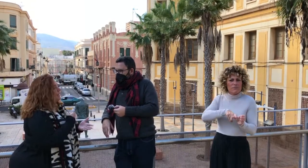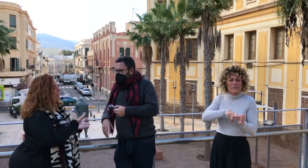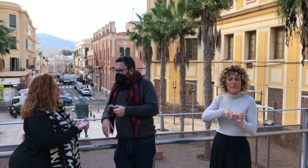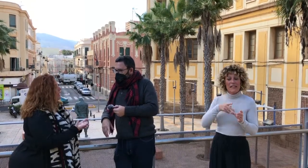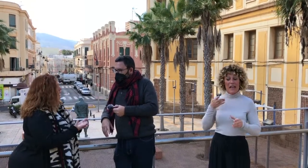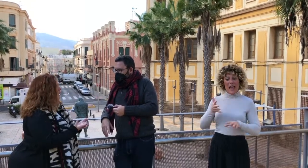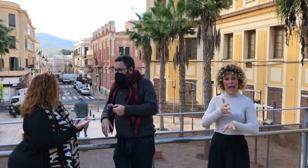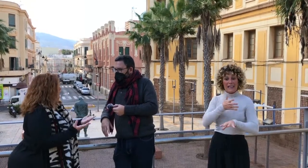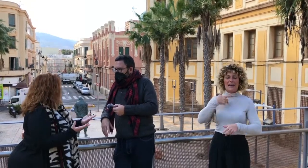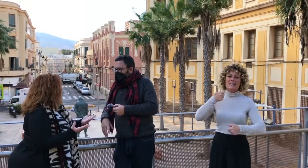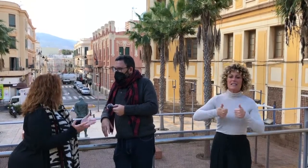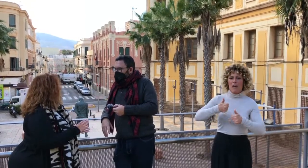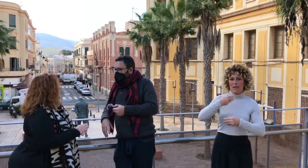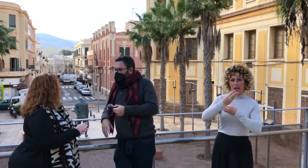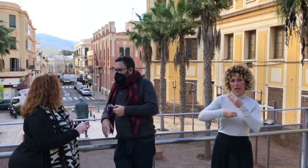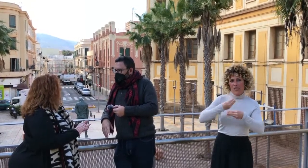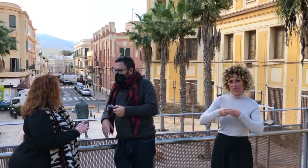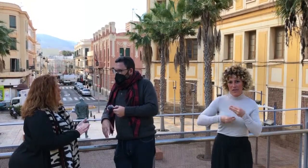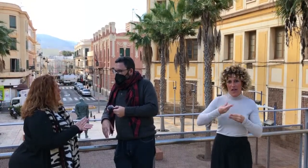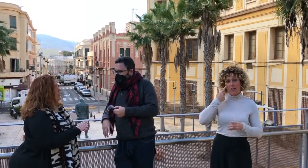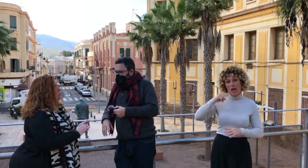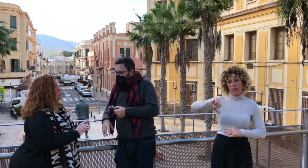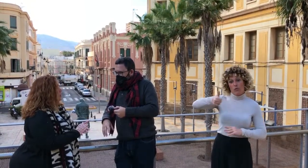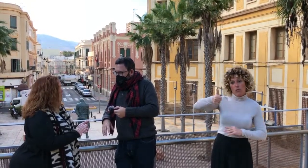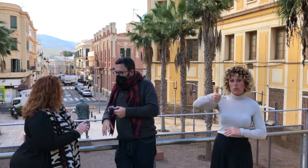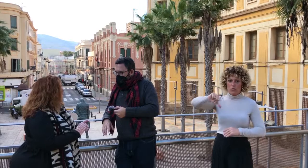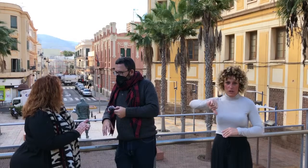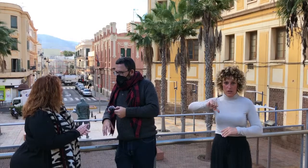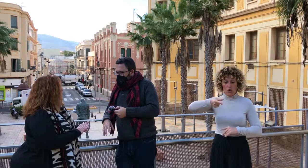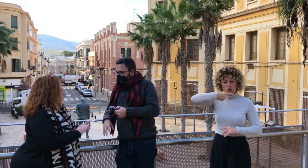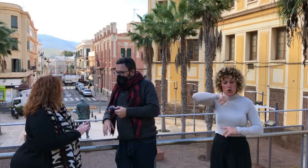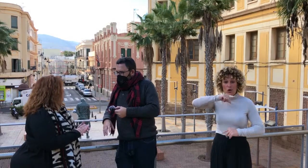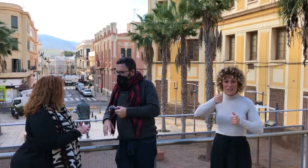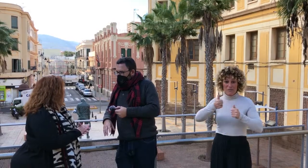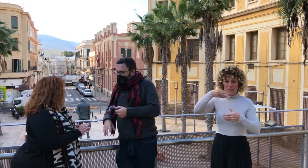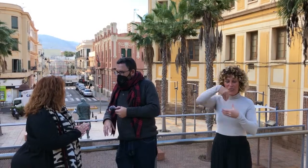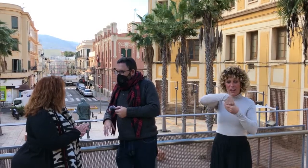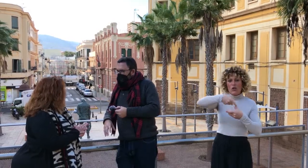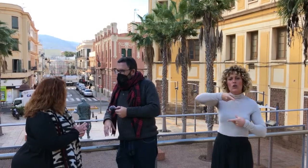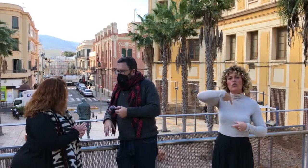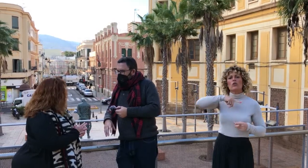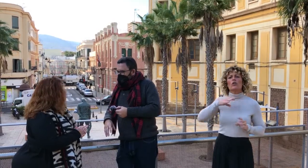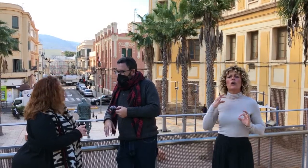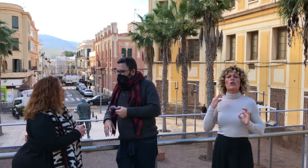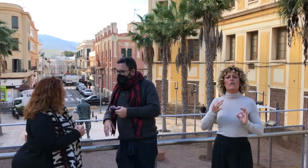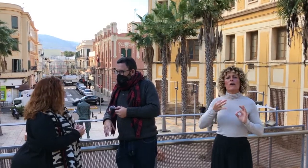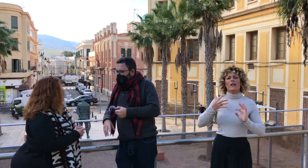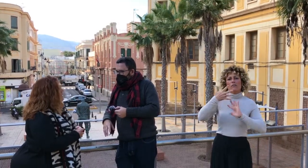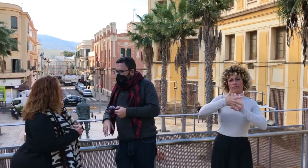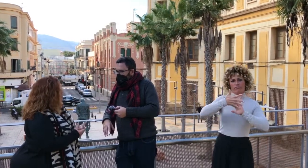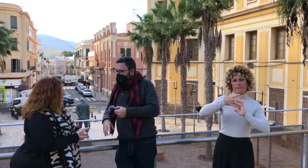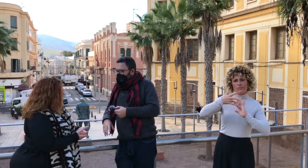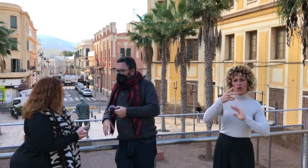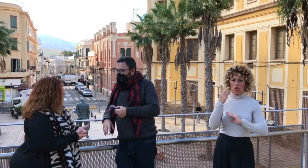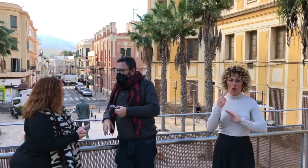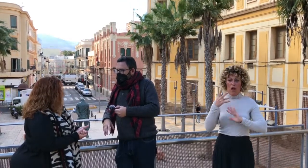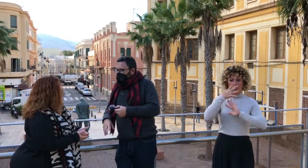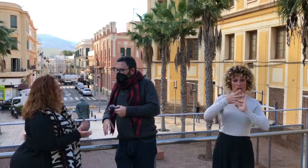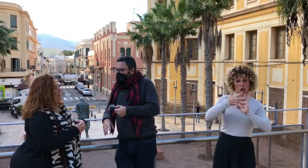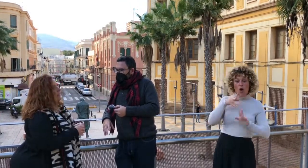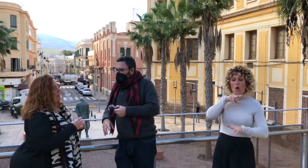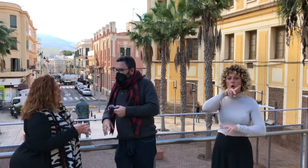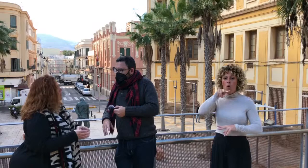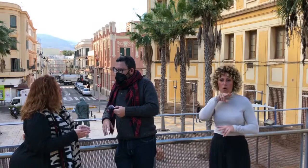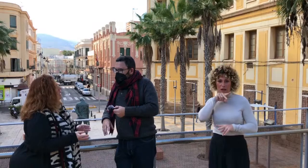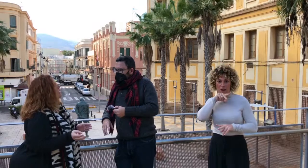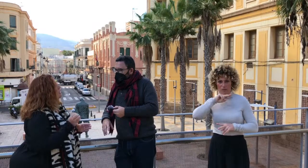un examen de actitud. O sea, dentro del examen nosotros tenemos que interpretar en lengua de signos y en lengua oral, y una vez que lo apruebas,